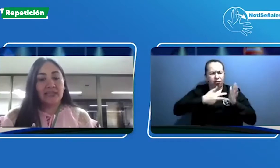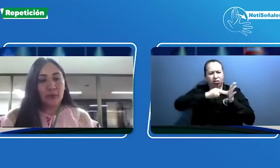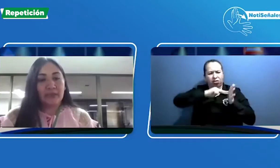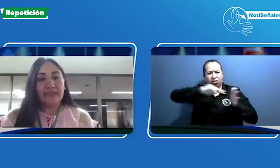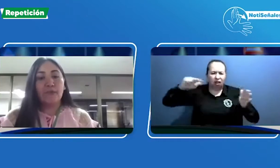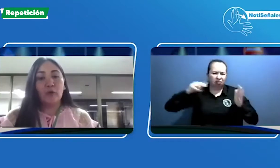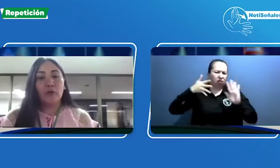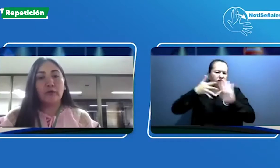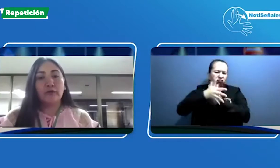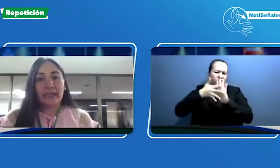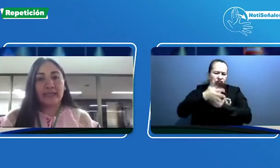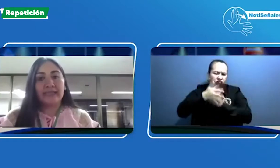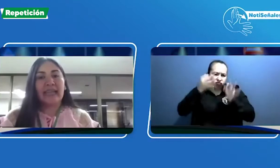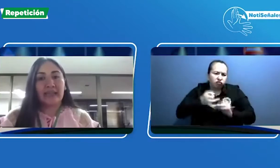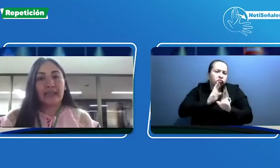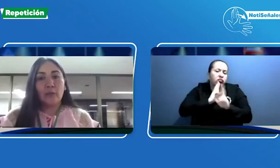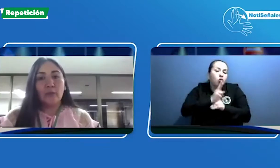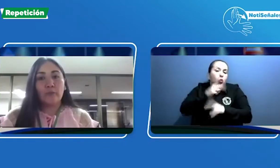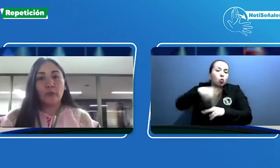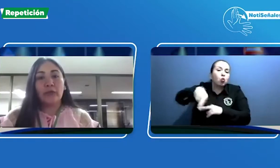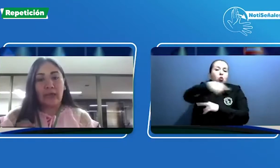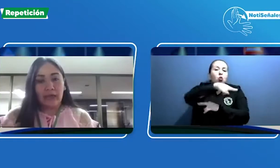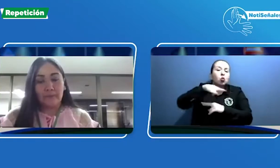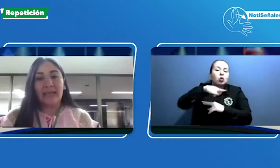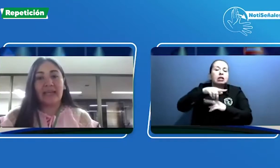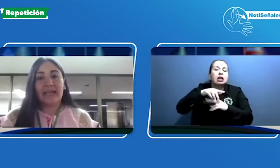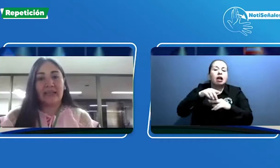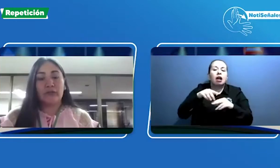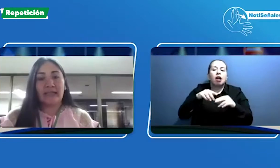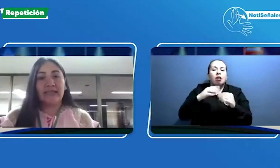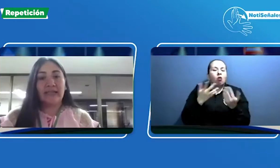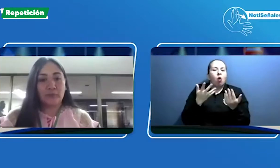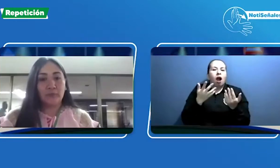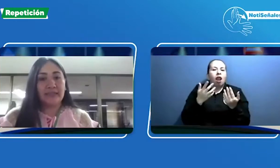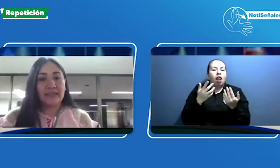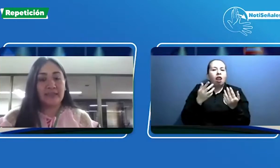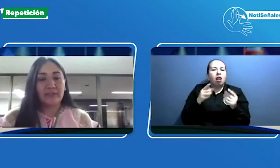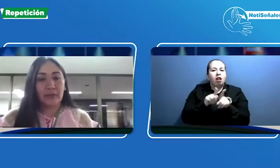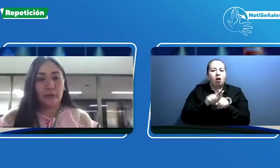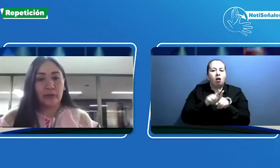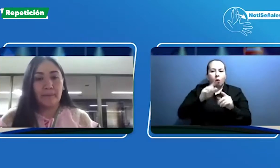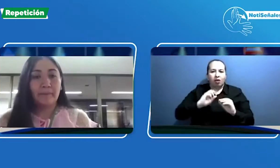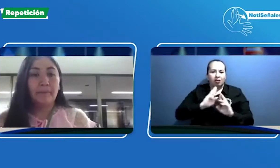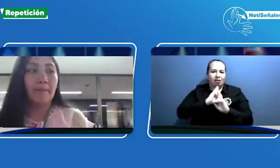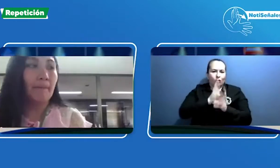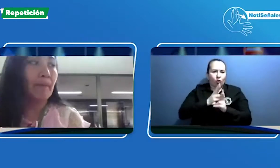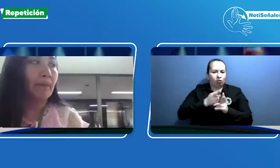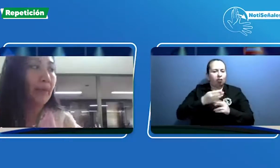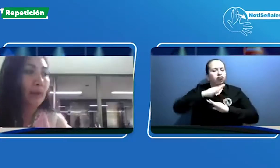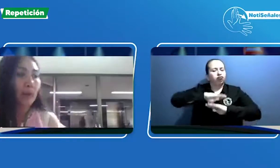respuesta, de modo que ustedes tengan una, valga la redundancia, respuesta satisfactoria.